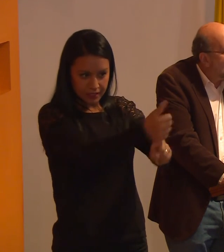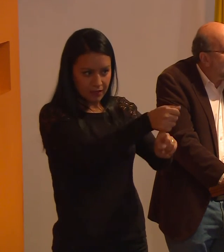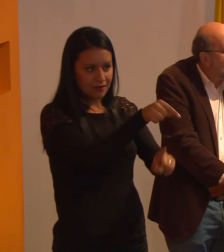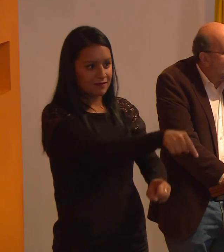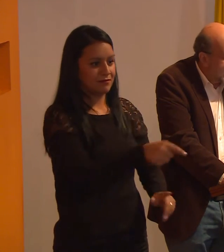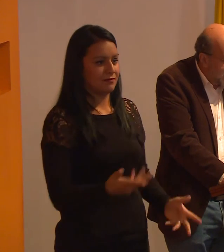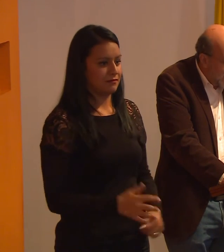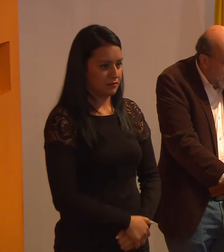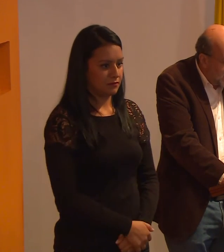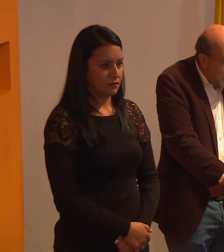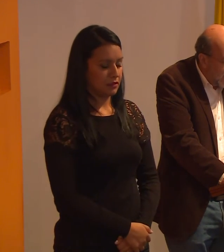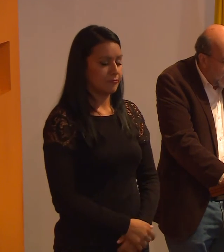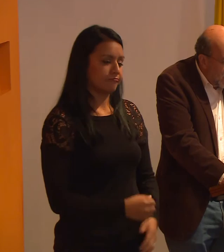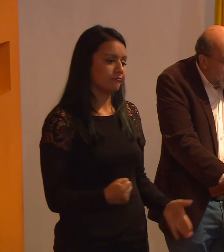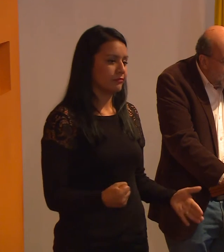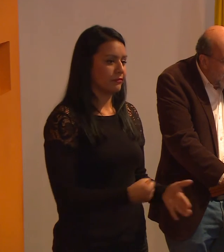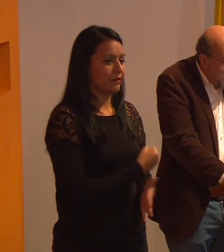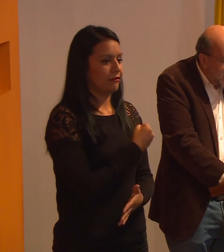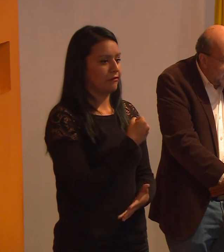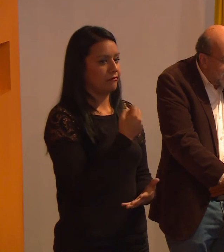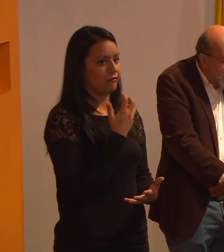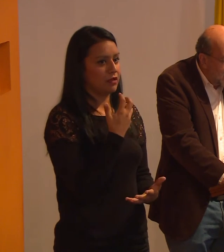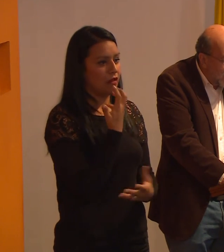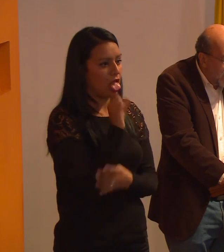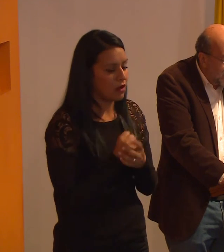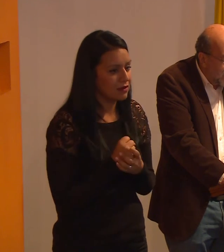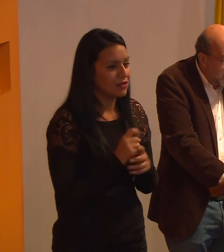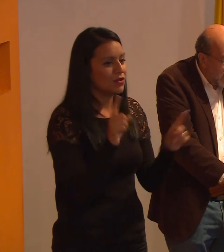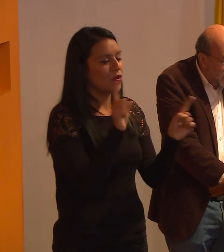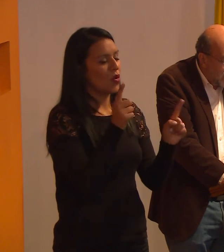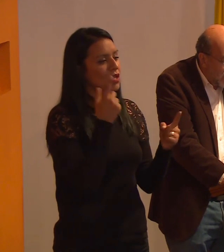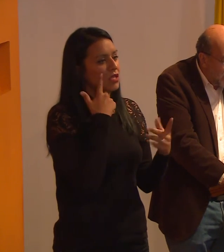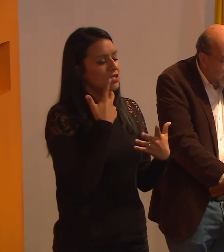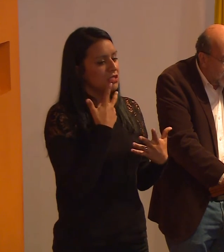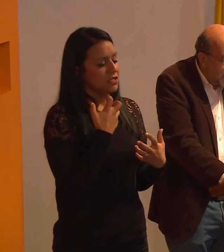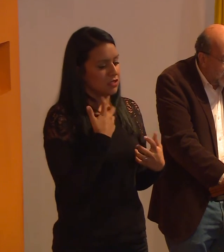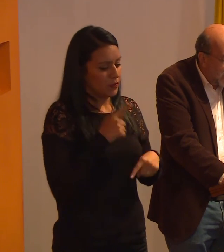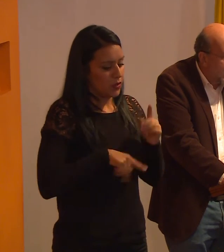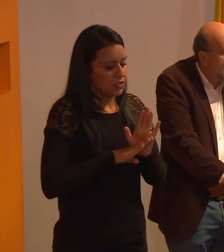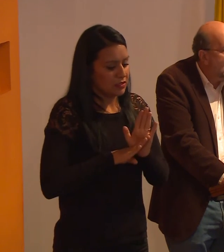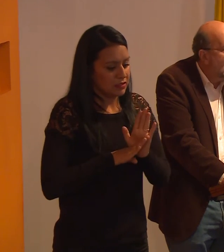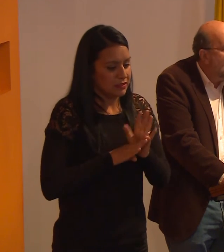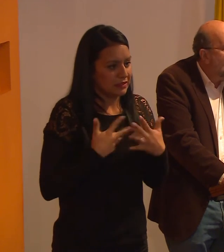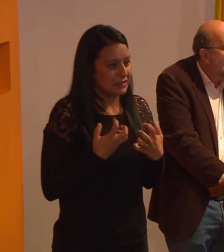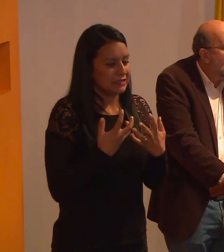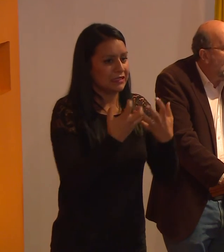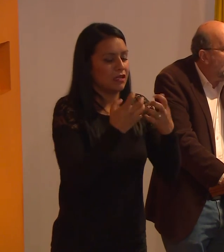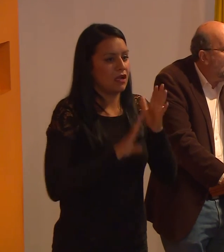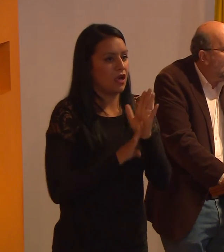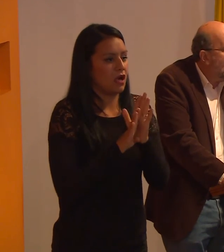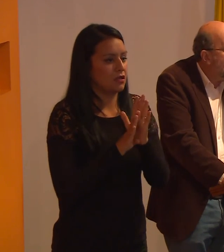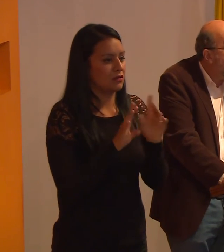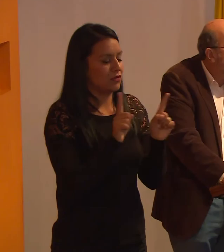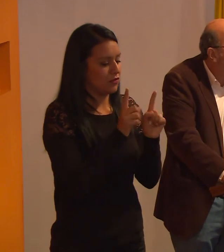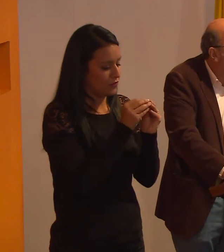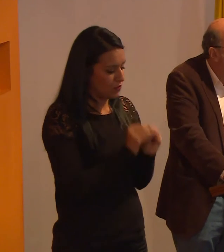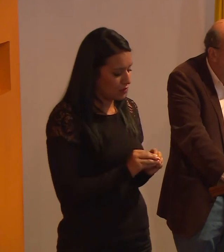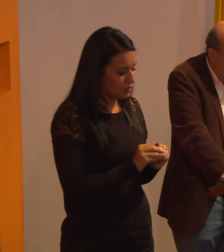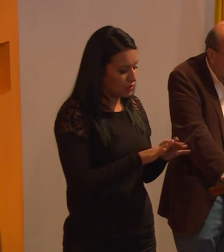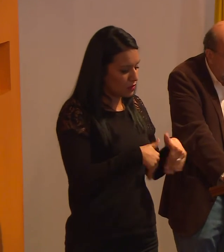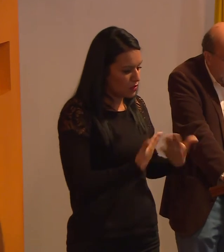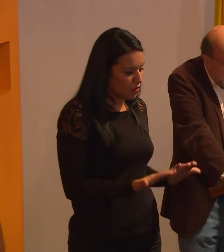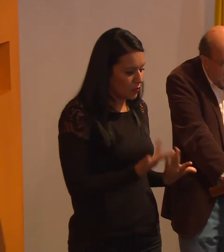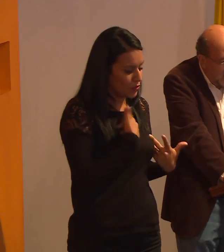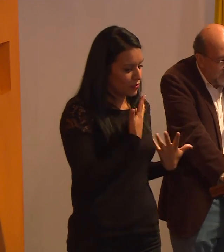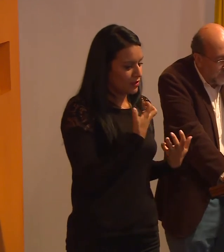Que nuestra desgracia no está tanto en la frustración de nuestros deseos como en la forma misma